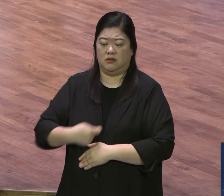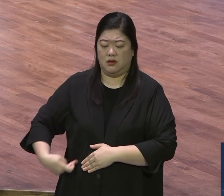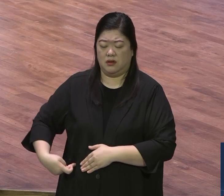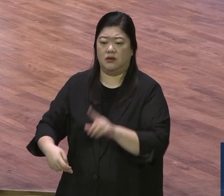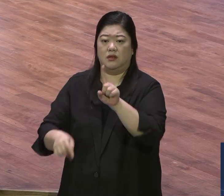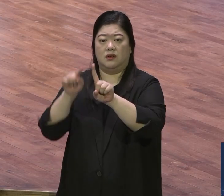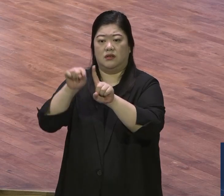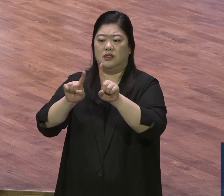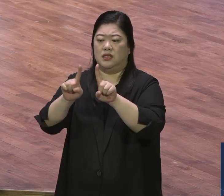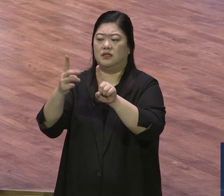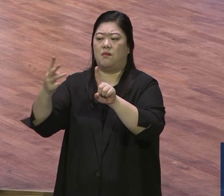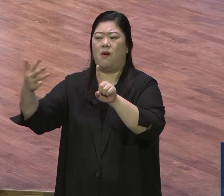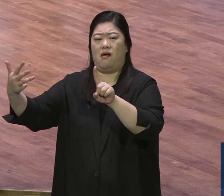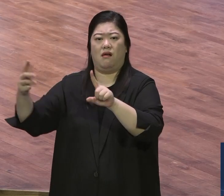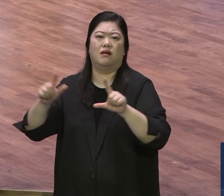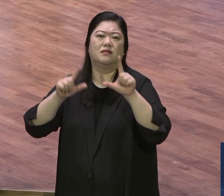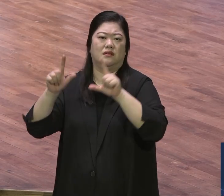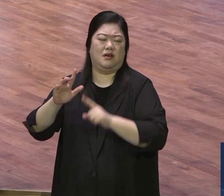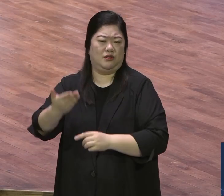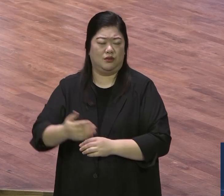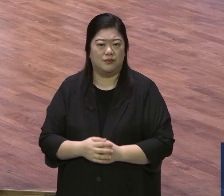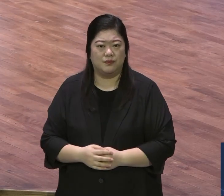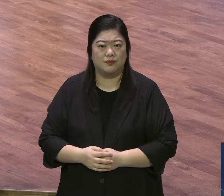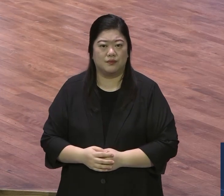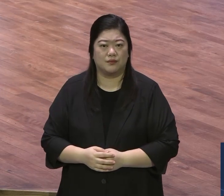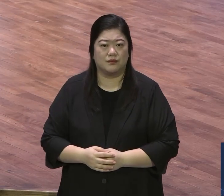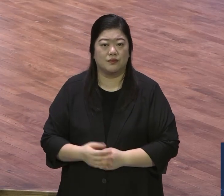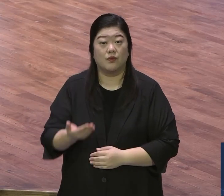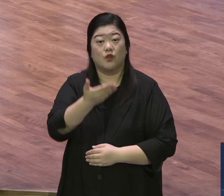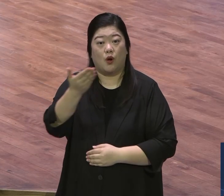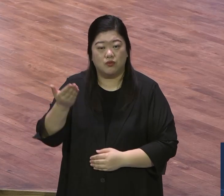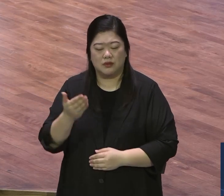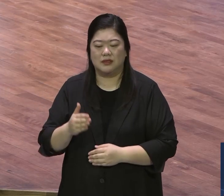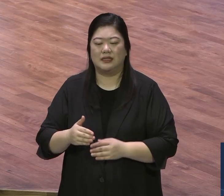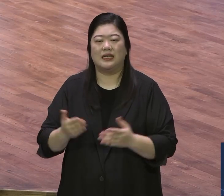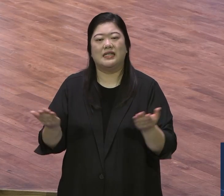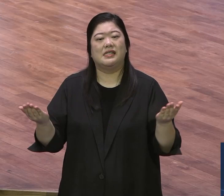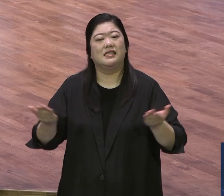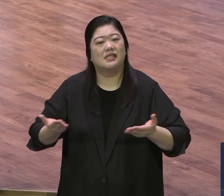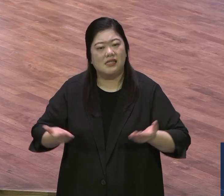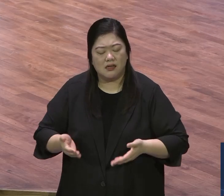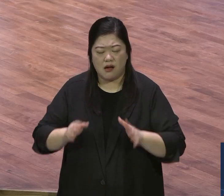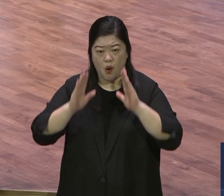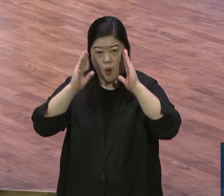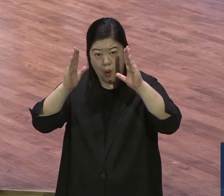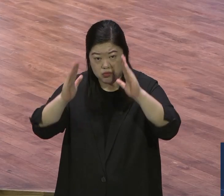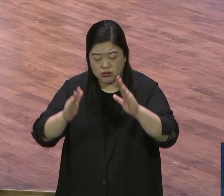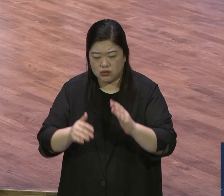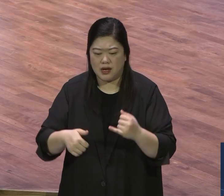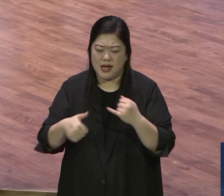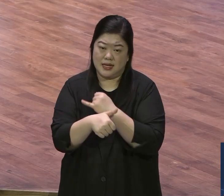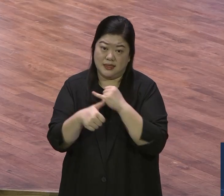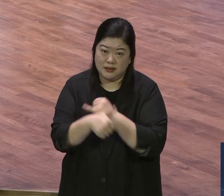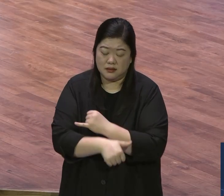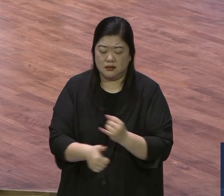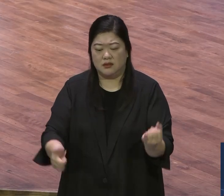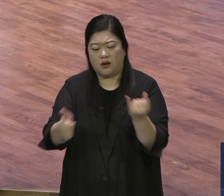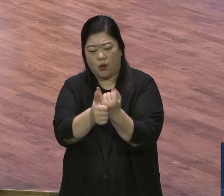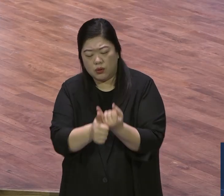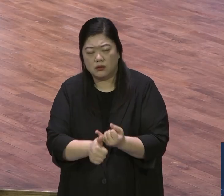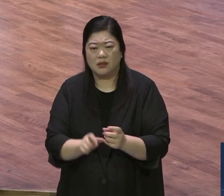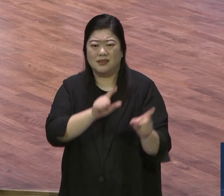사업도 직장도 여러분 결혼도 여러분 생활 다 더해오는 거예요 그거는 불신자하고 다릅니다